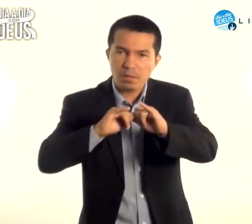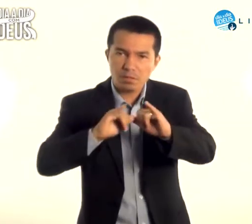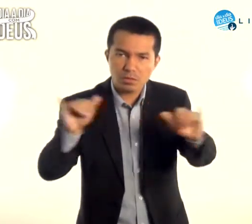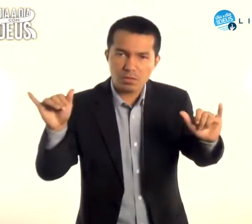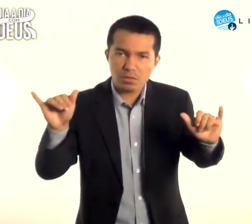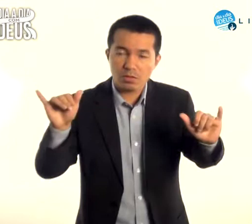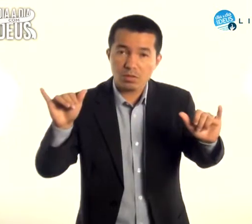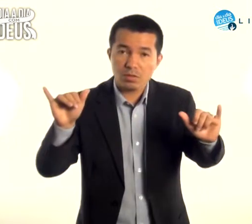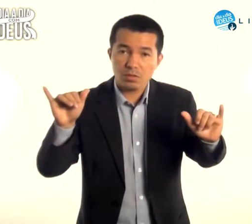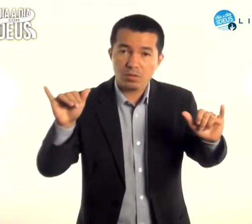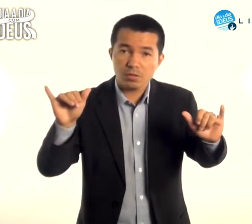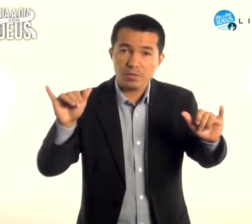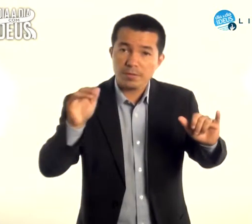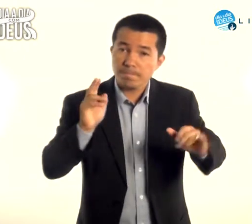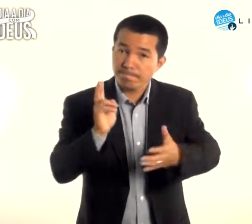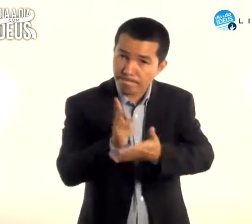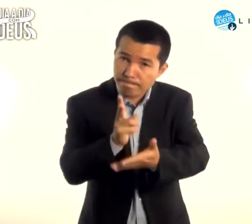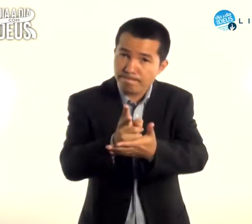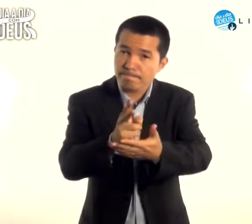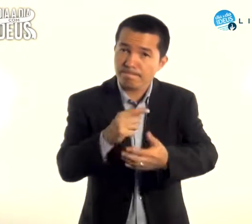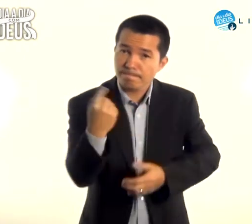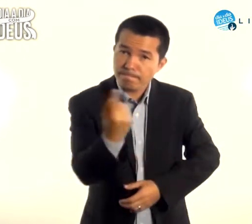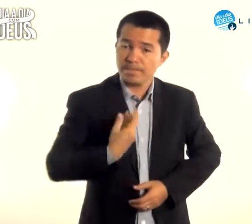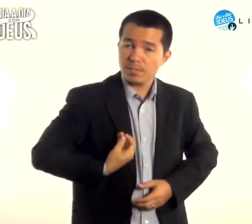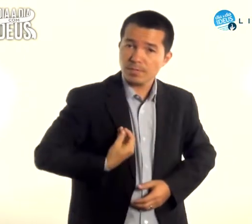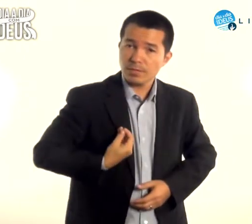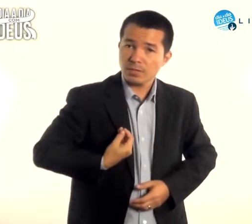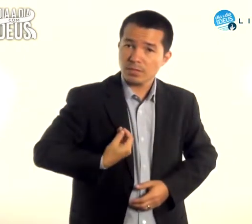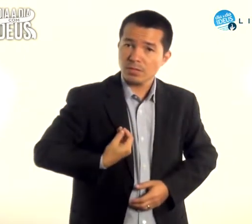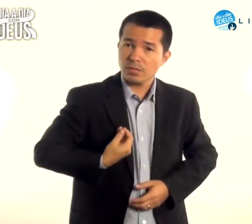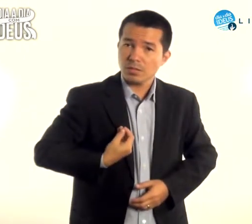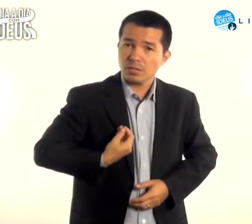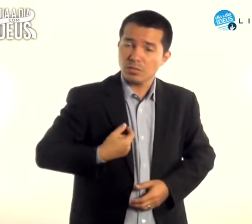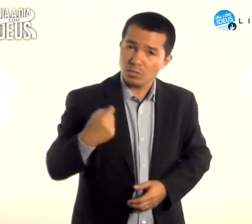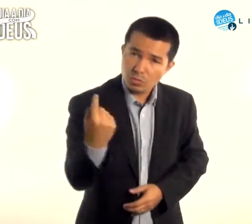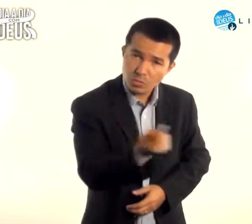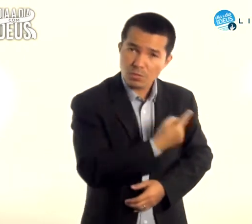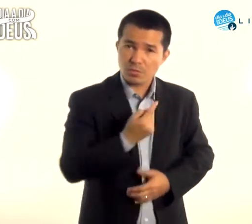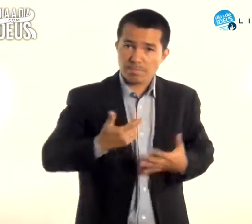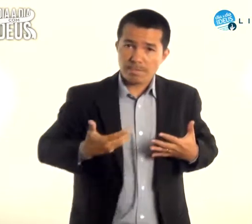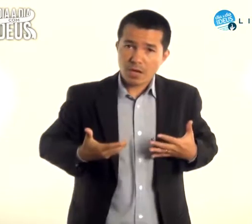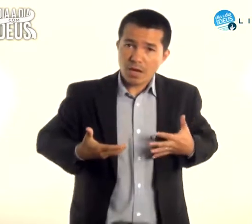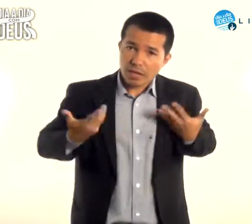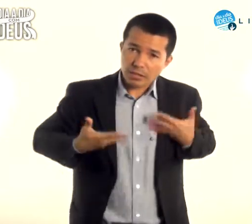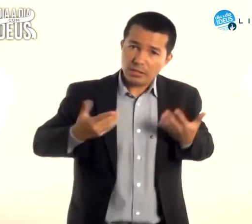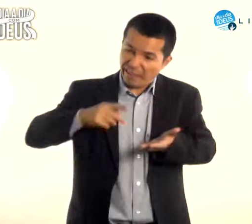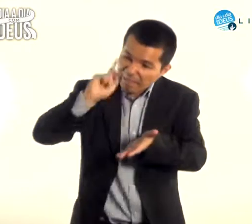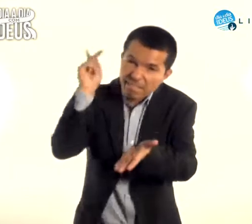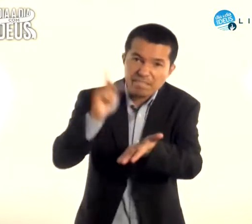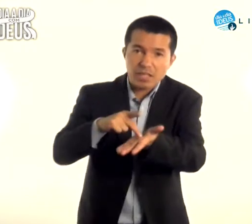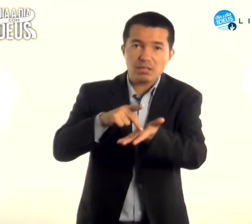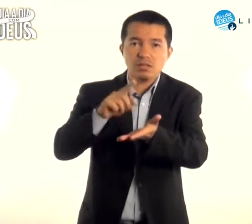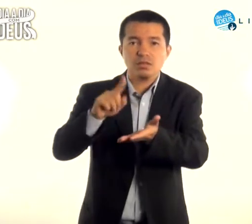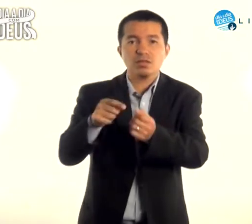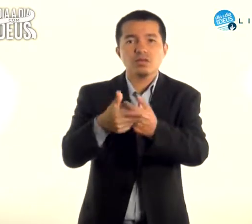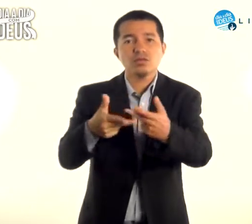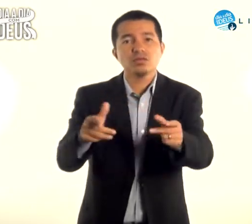mais significativas, o prazer mais gostoso e especial, estão nas pequenas coisas da vida,